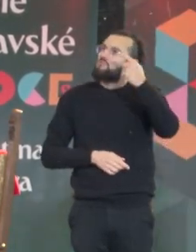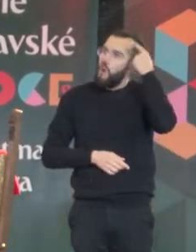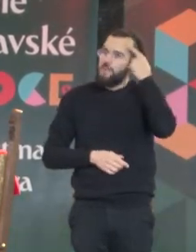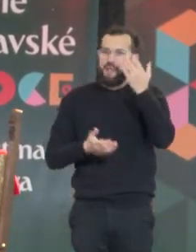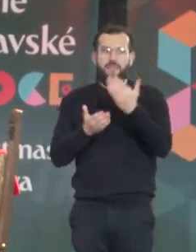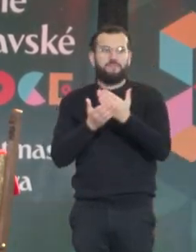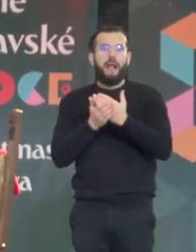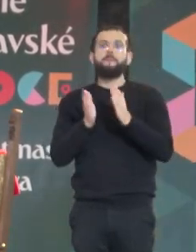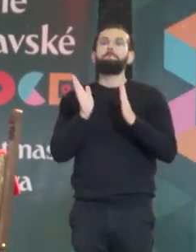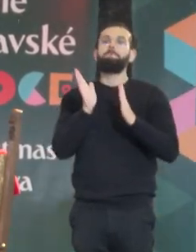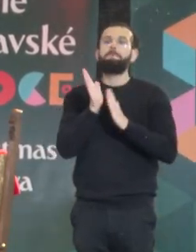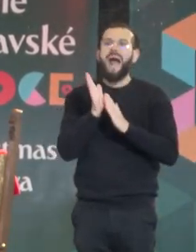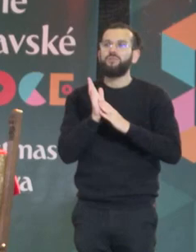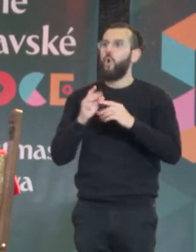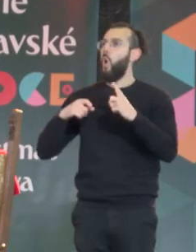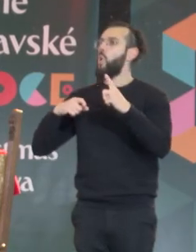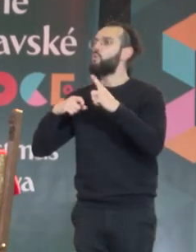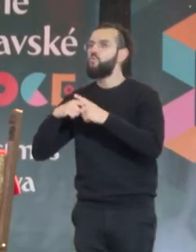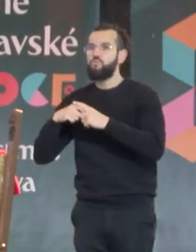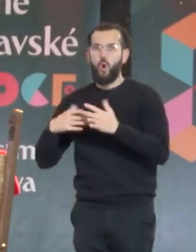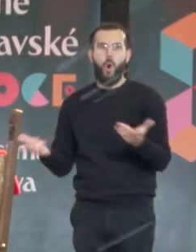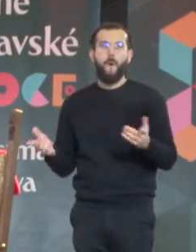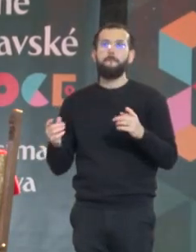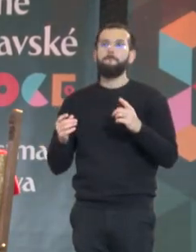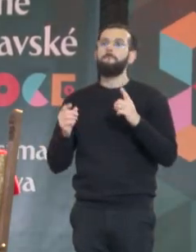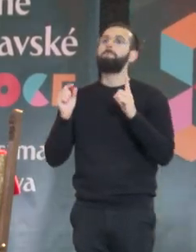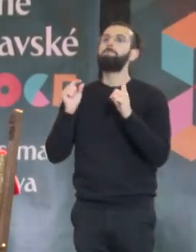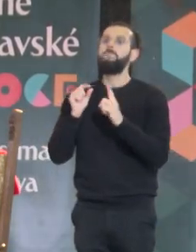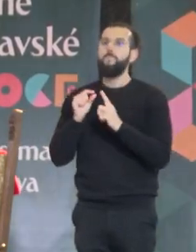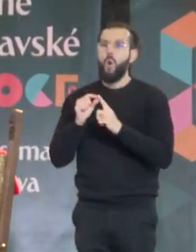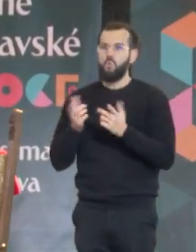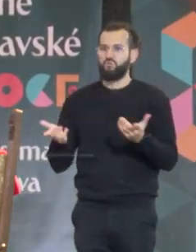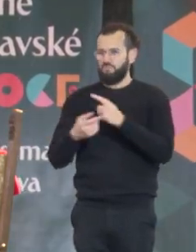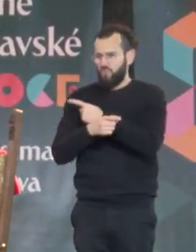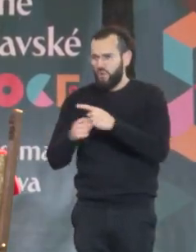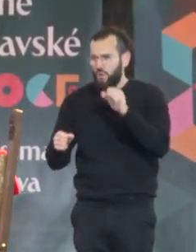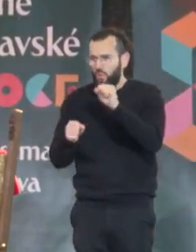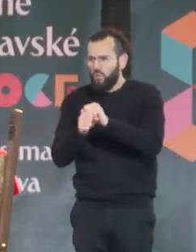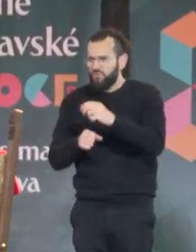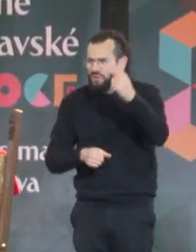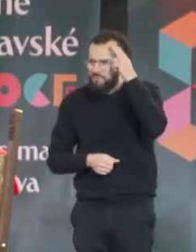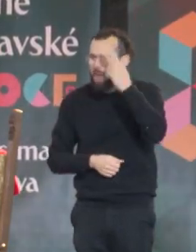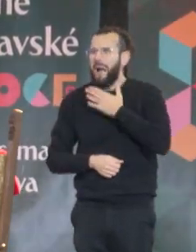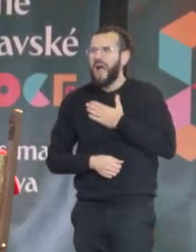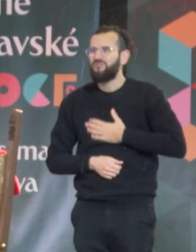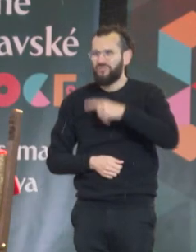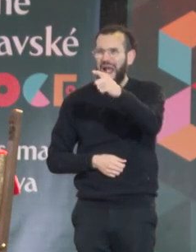Maťko a Kubko, Popoluška a ostatné, ktoré všetci radi určite pozeráme počas